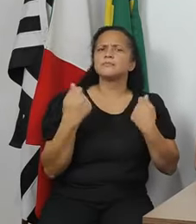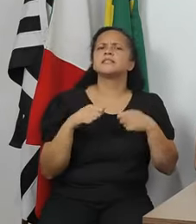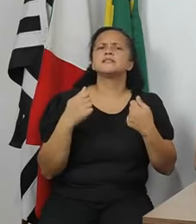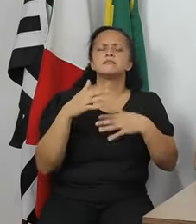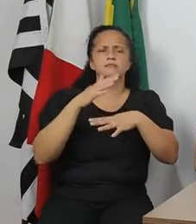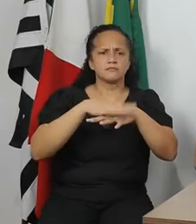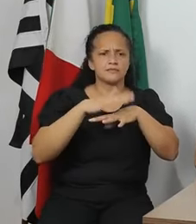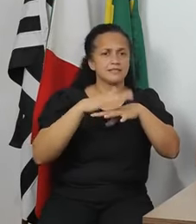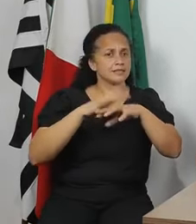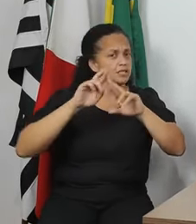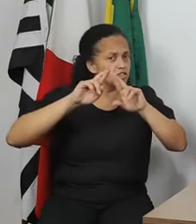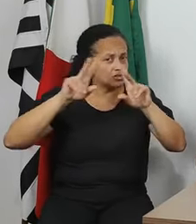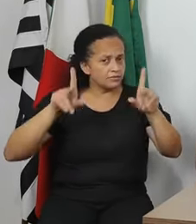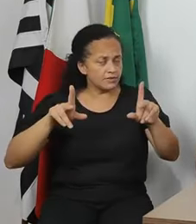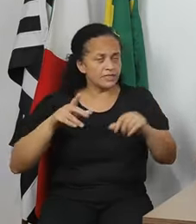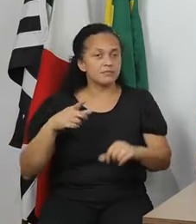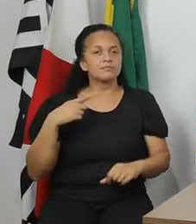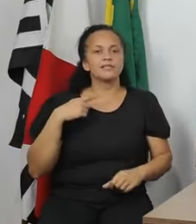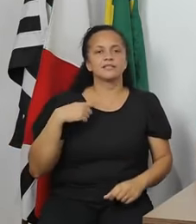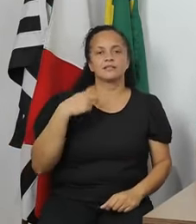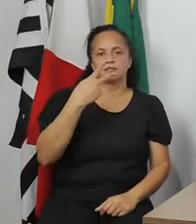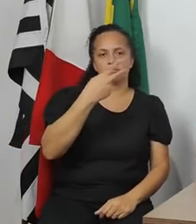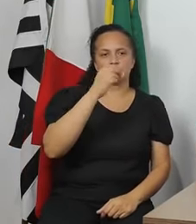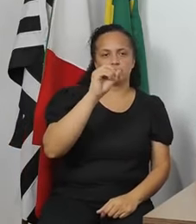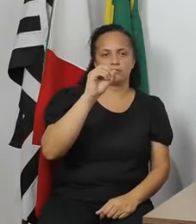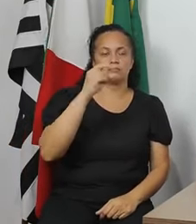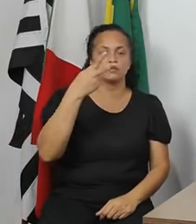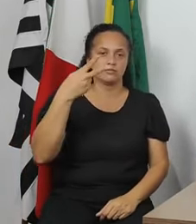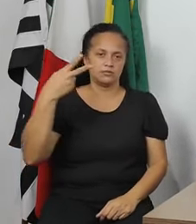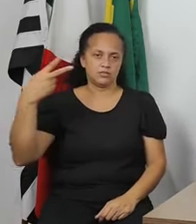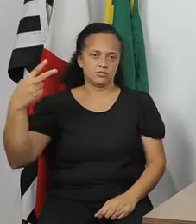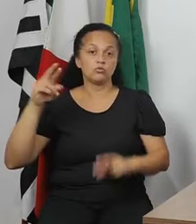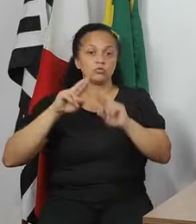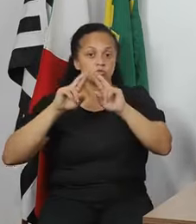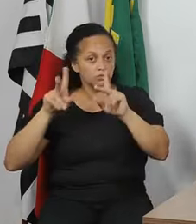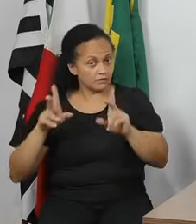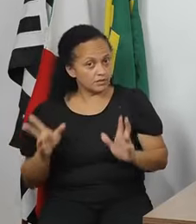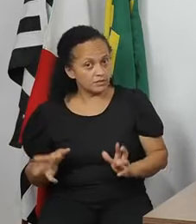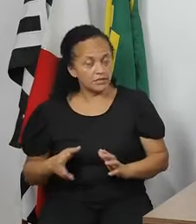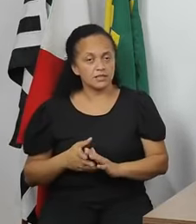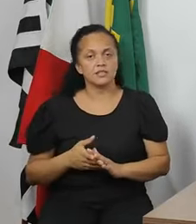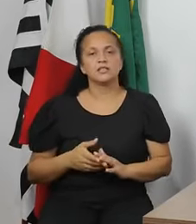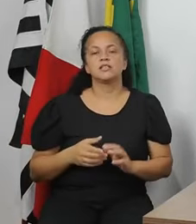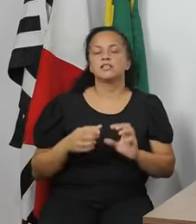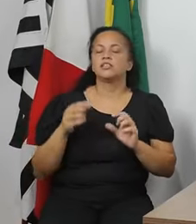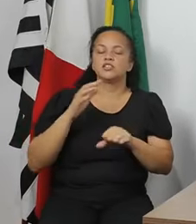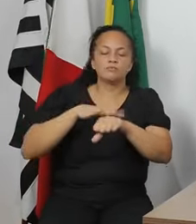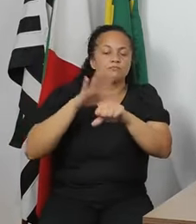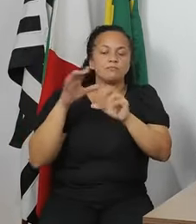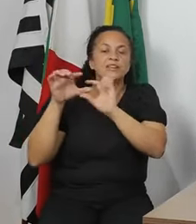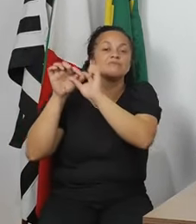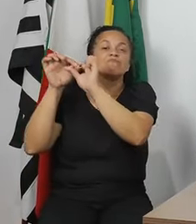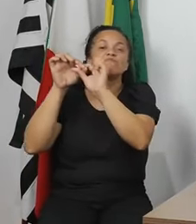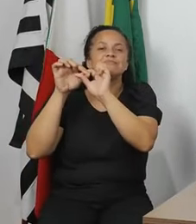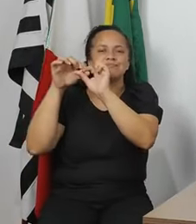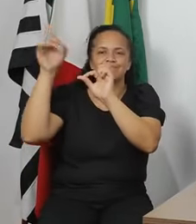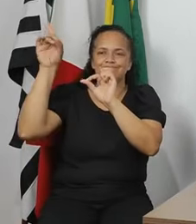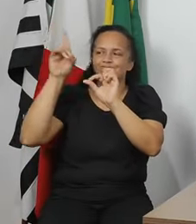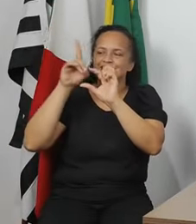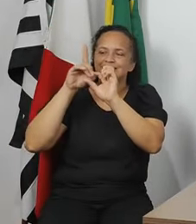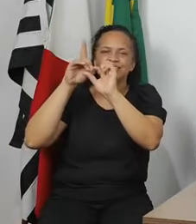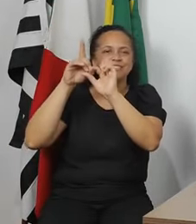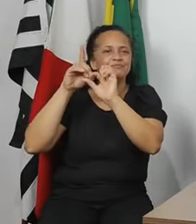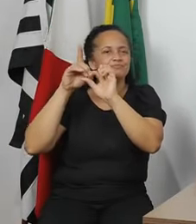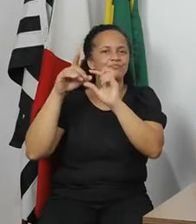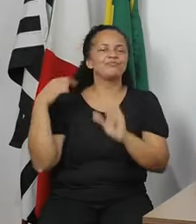de agora diferentes para que a gente tenha um 2022 diferente. Que a gente tenha cada vez mais comunhão com Deus. Que a gente